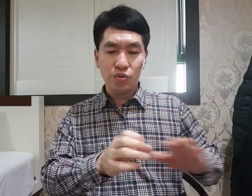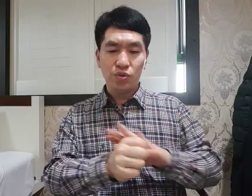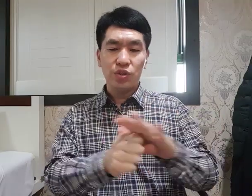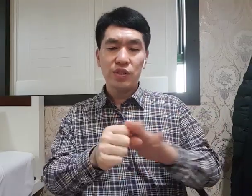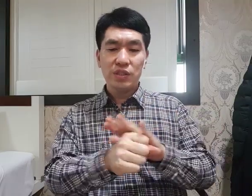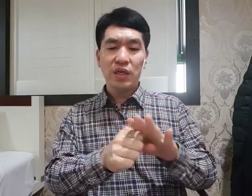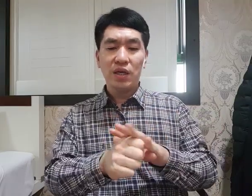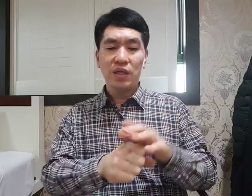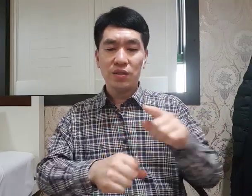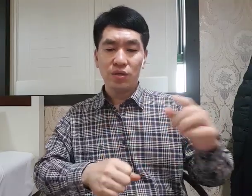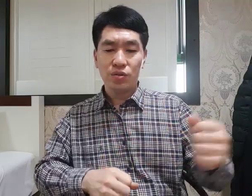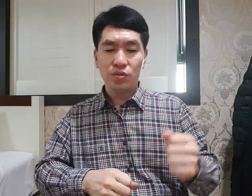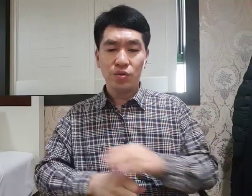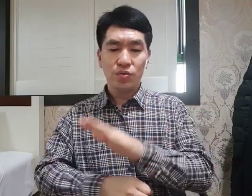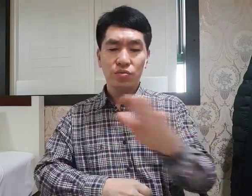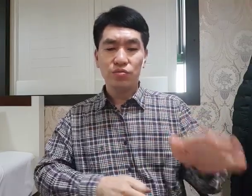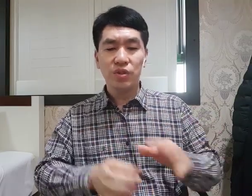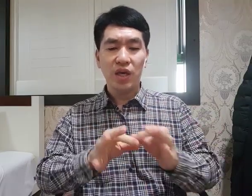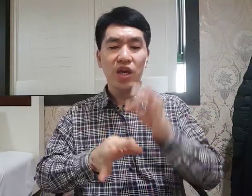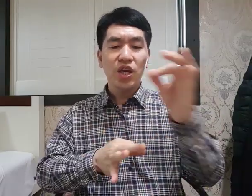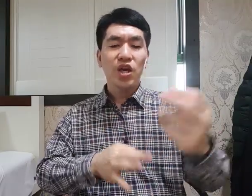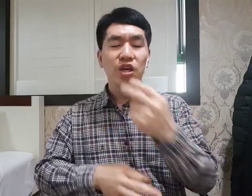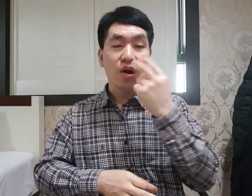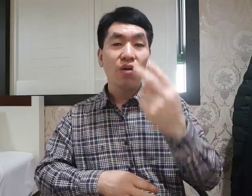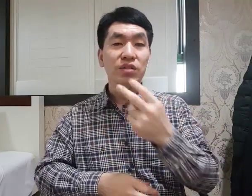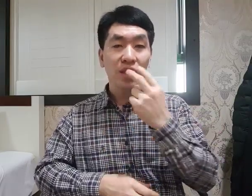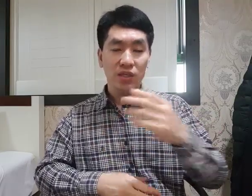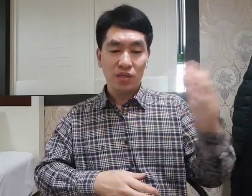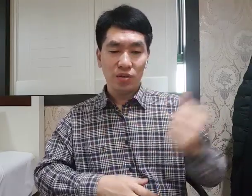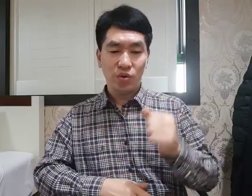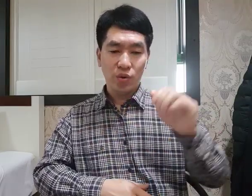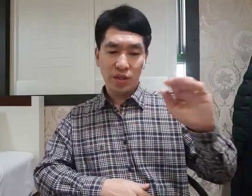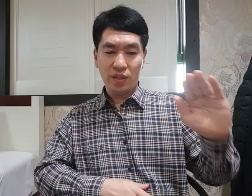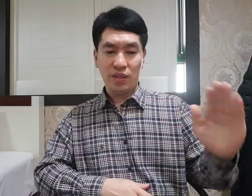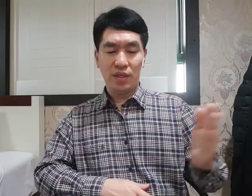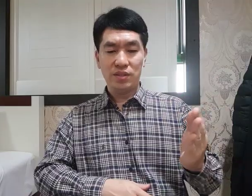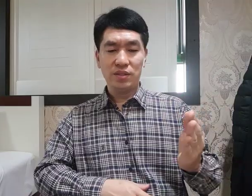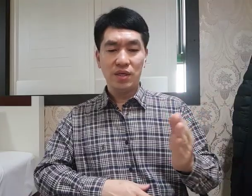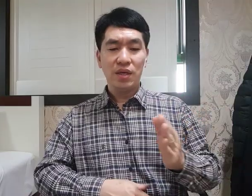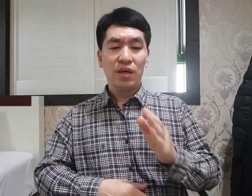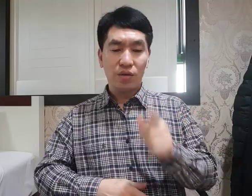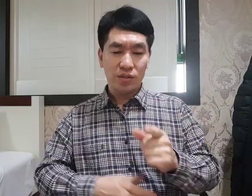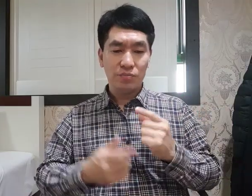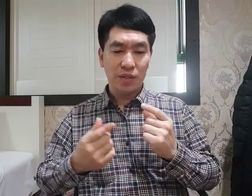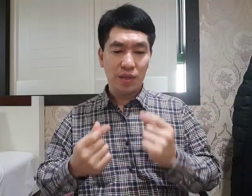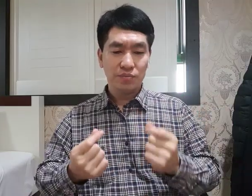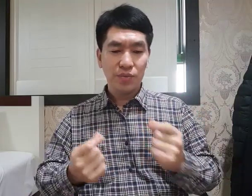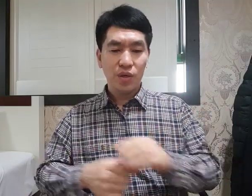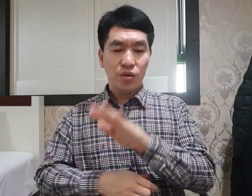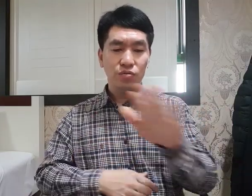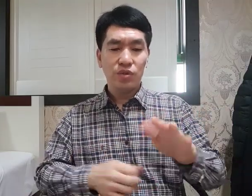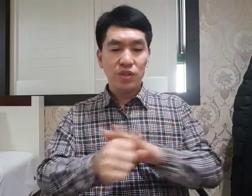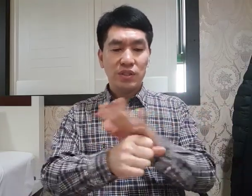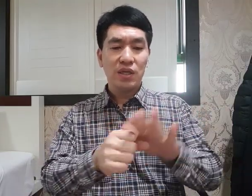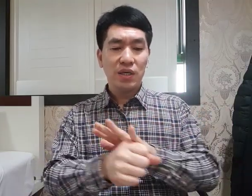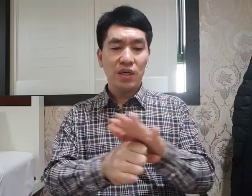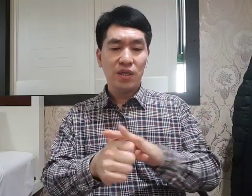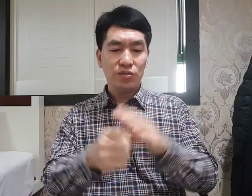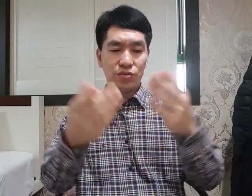이웃을 사랑하는 것으로 우리의 영생을 얻게 된다는 것입니다. 우리를 사랑해